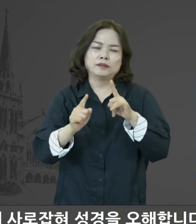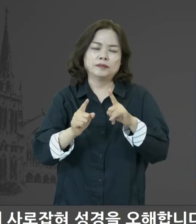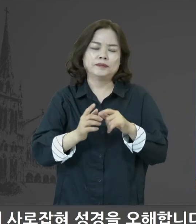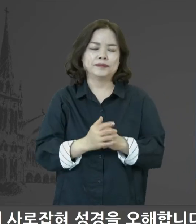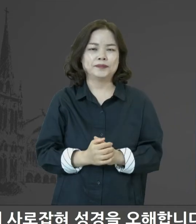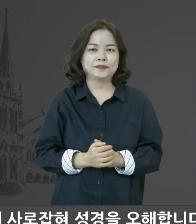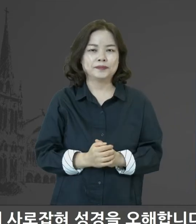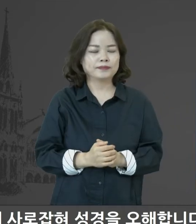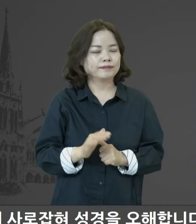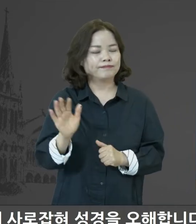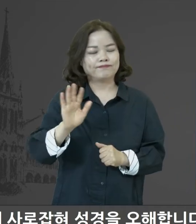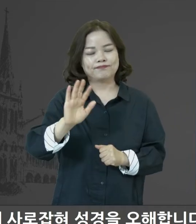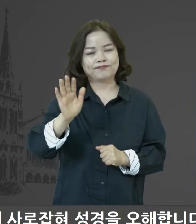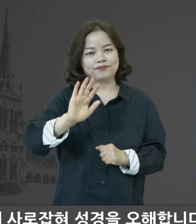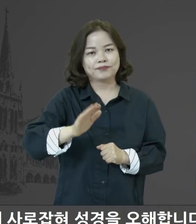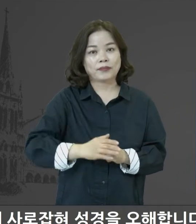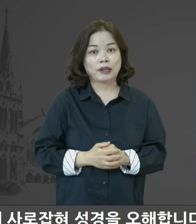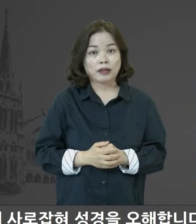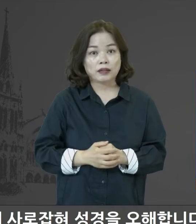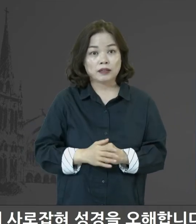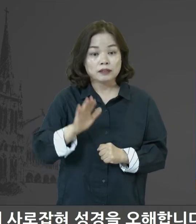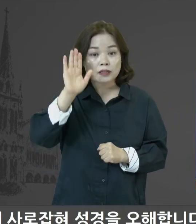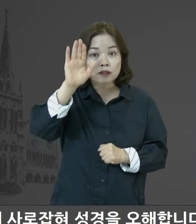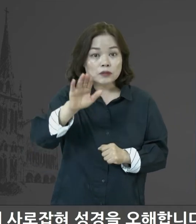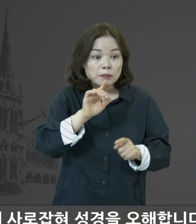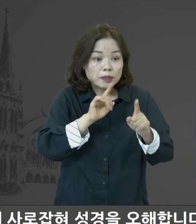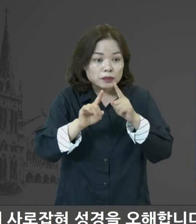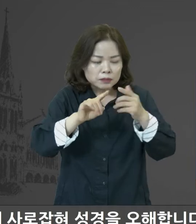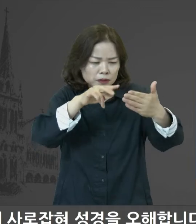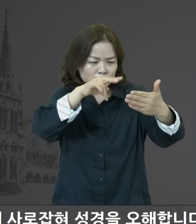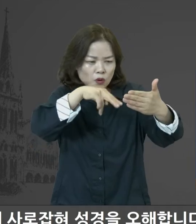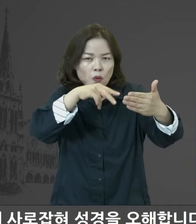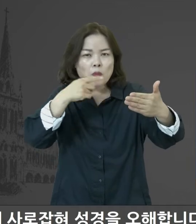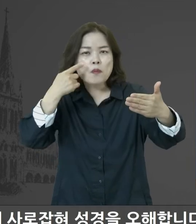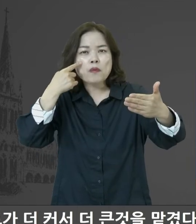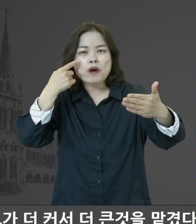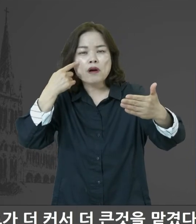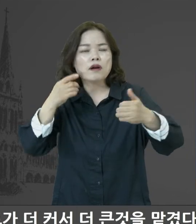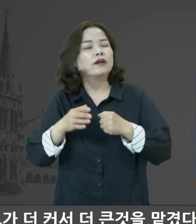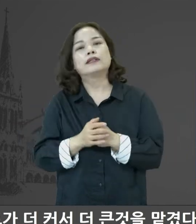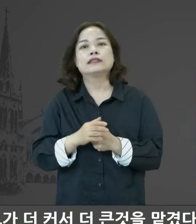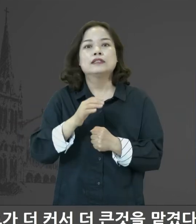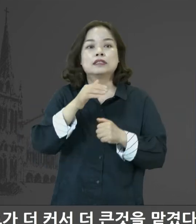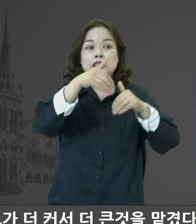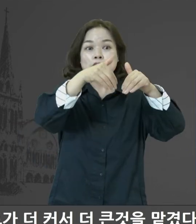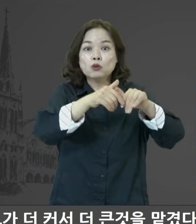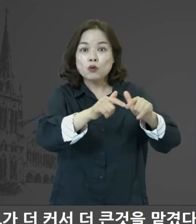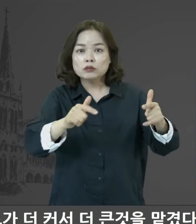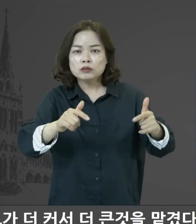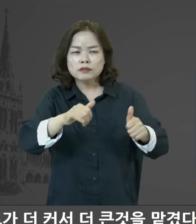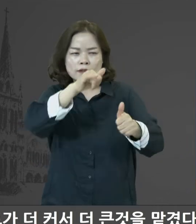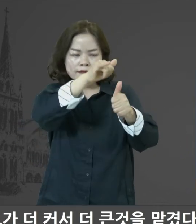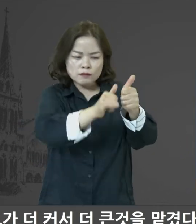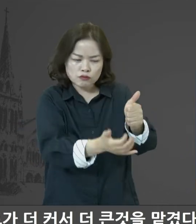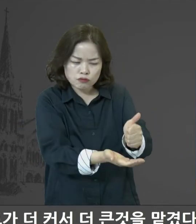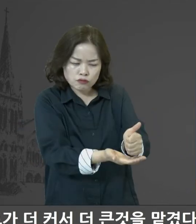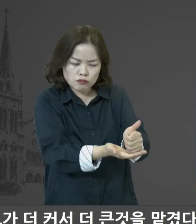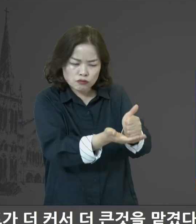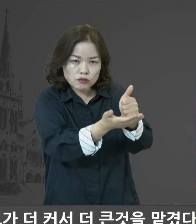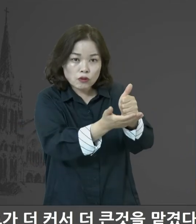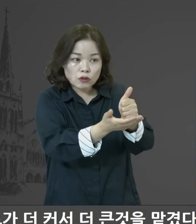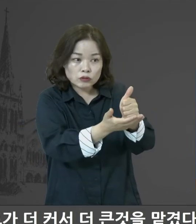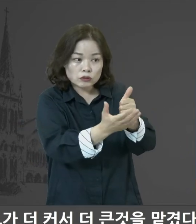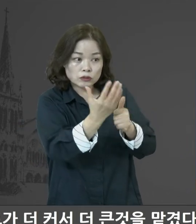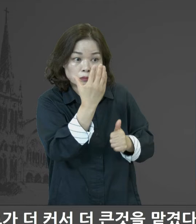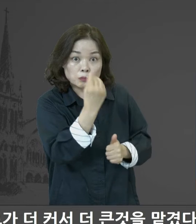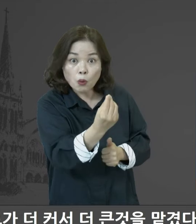보이는데 아닙니다. 그 뒤에 있는 말씀을 보면 그 종들의 그러한 충성된 것을